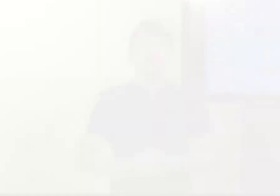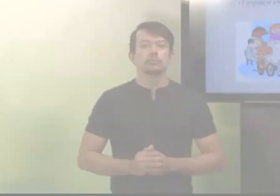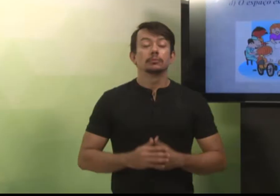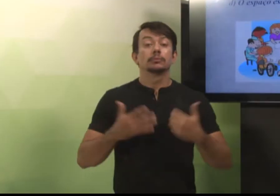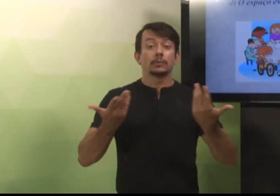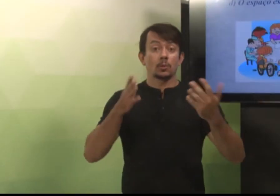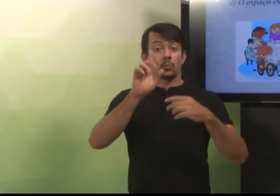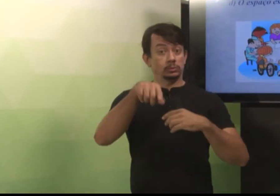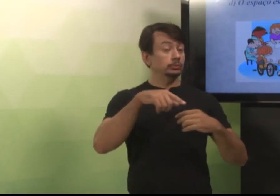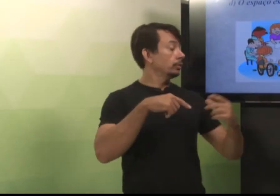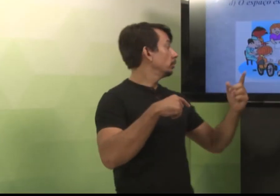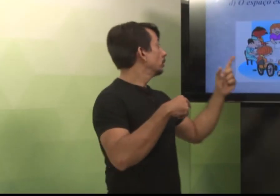detalhar.